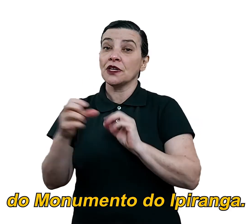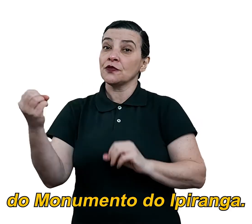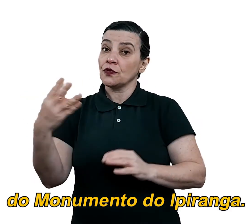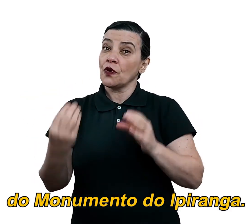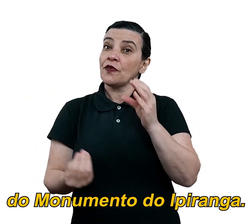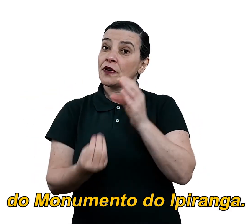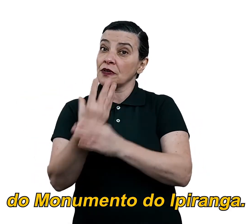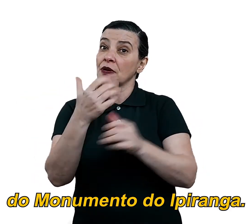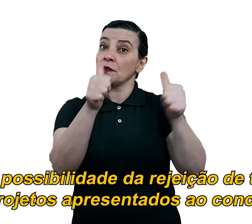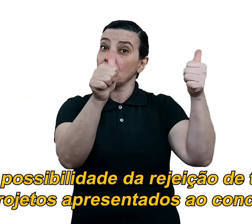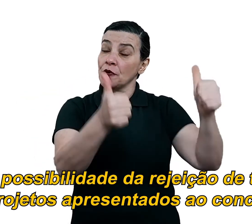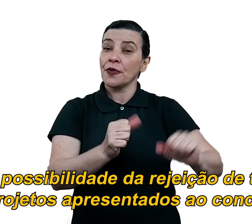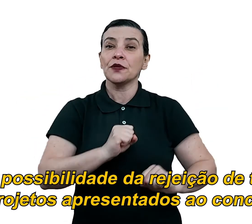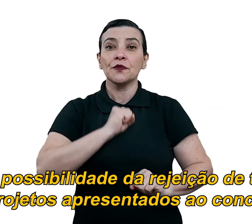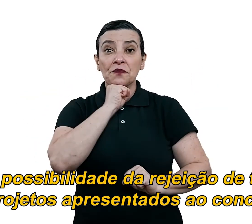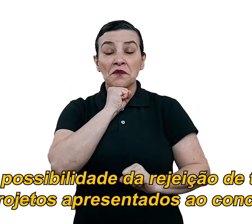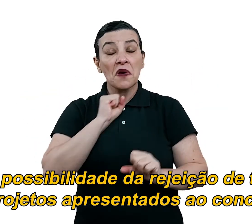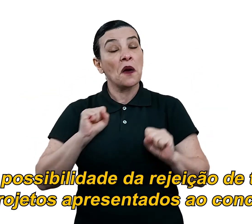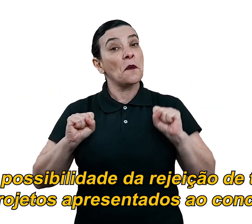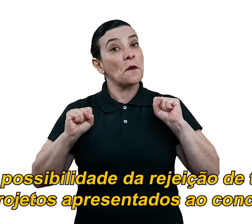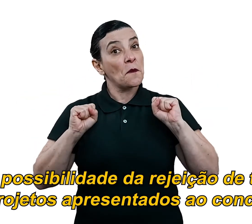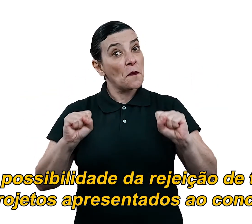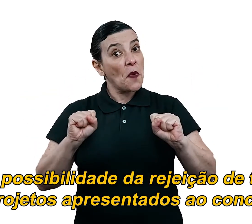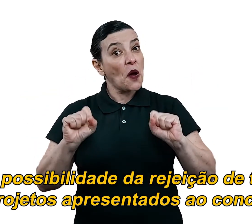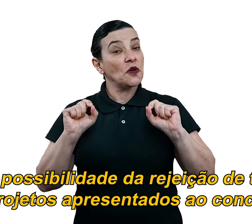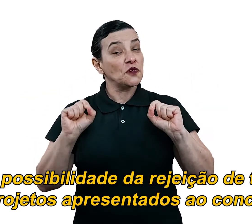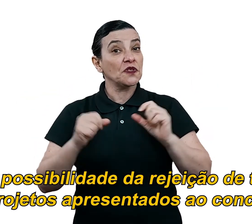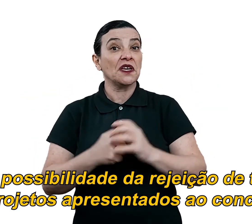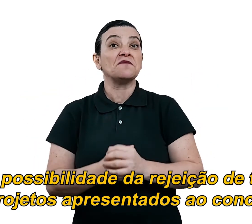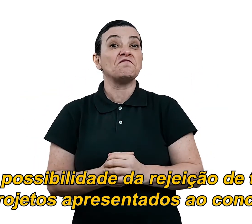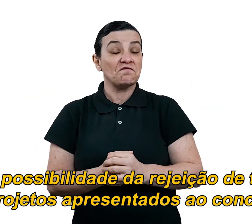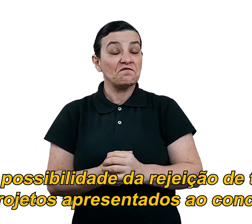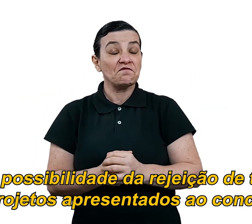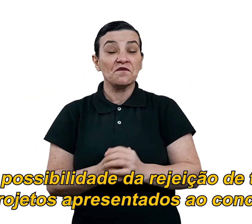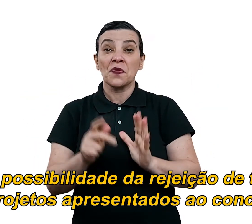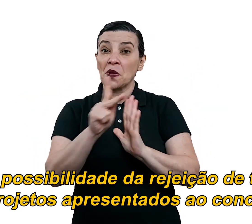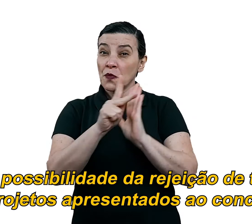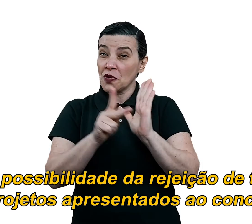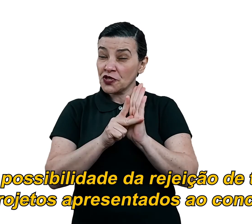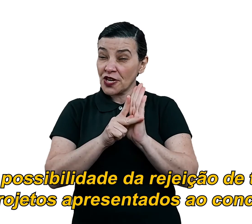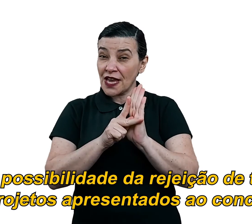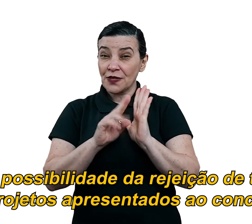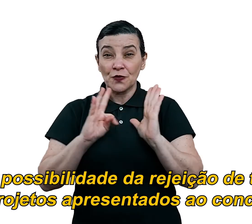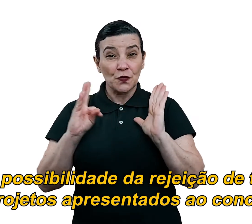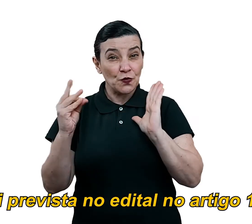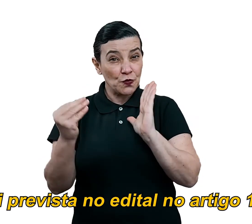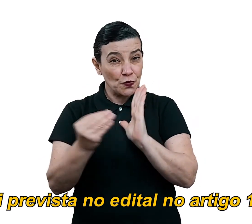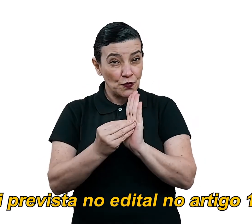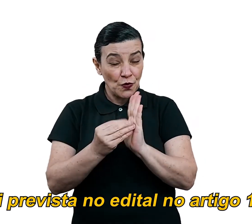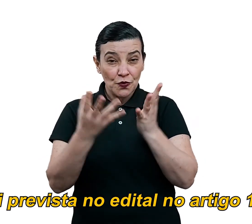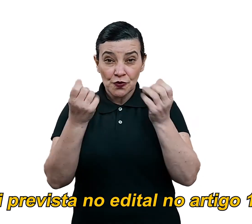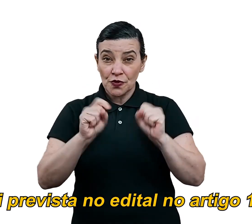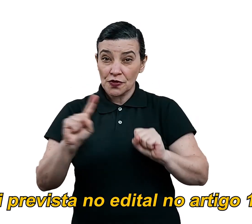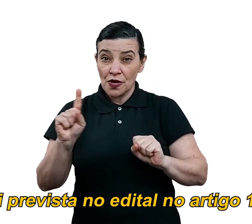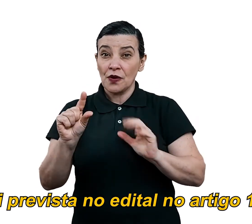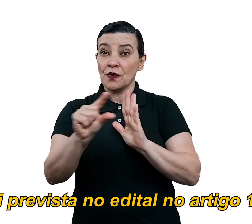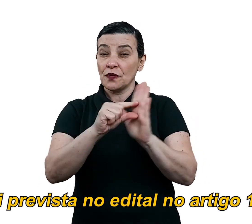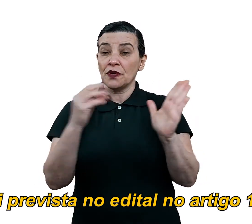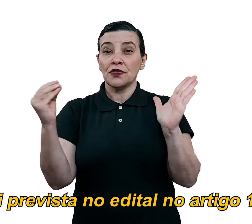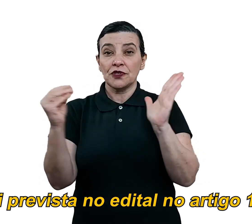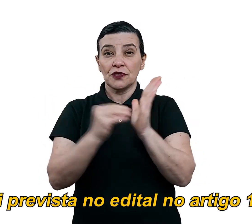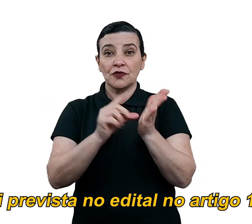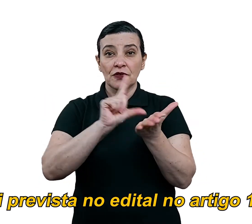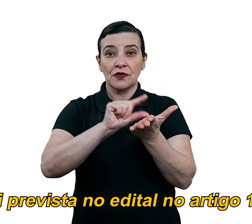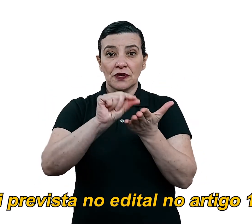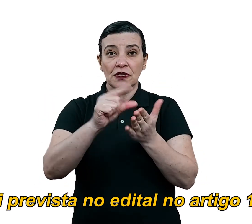um monumento do Ipiranga. Esta possibilidade da rejeição de todos os projetos apresentados ao concurso foi prevista no